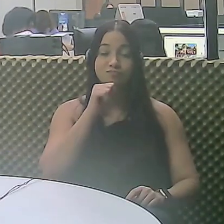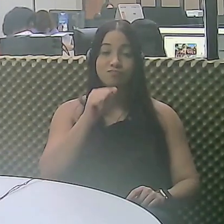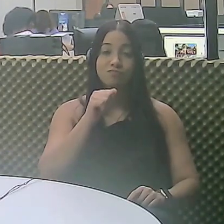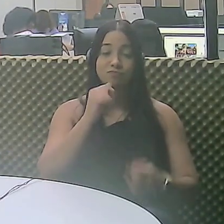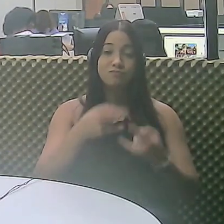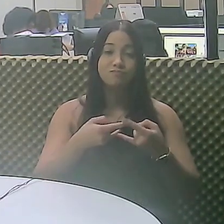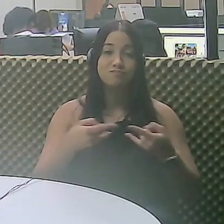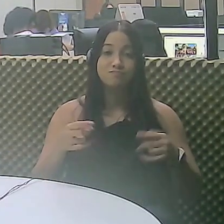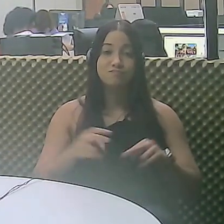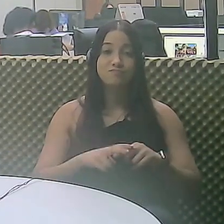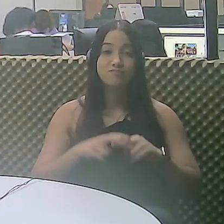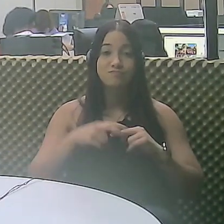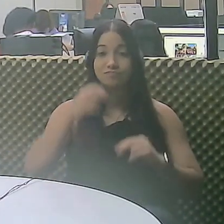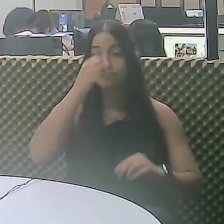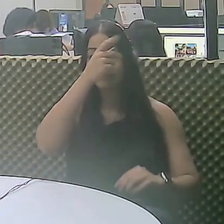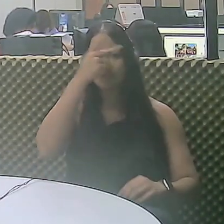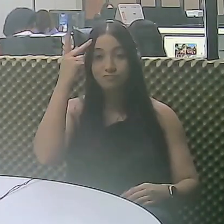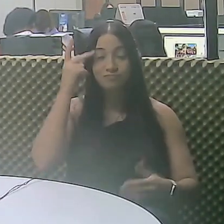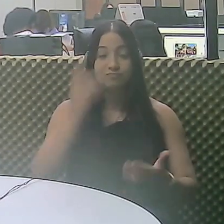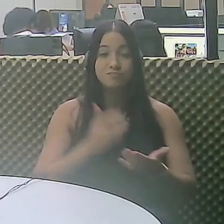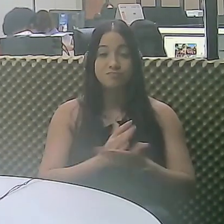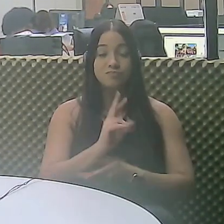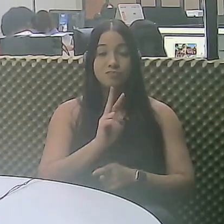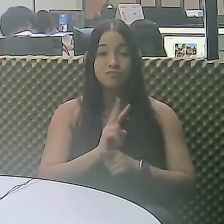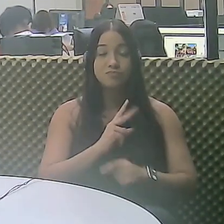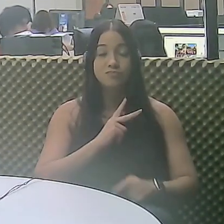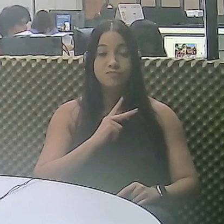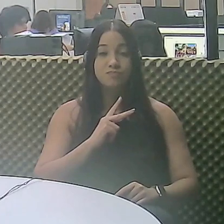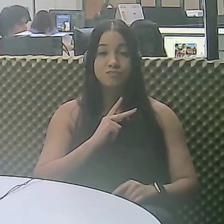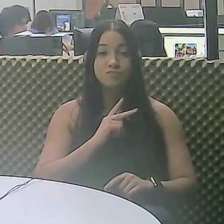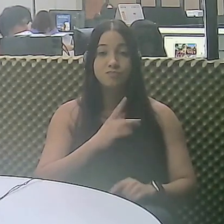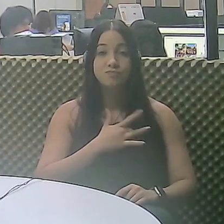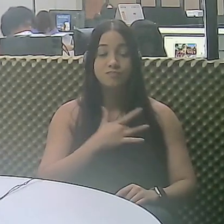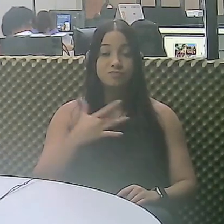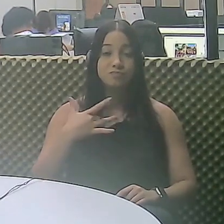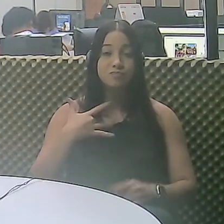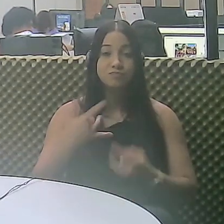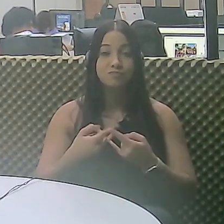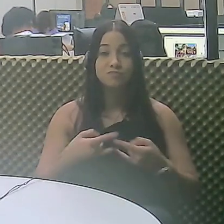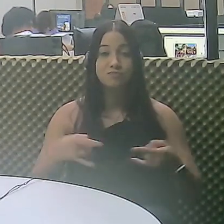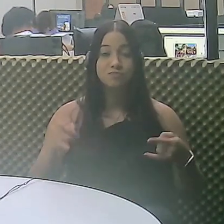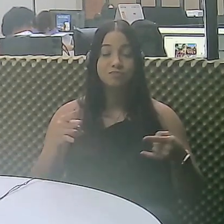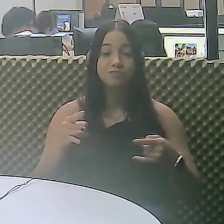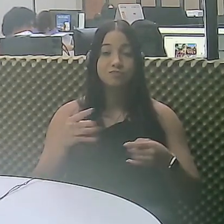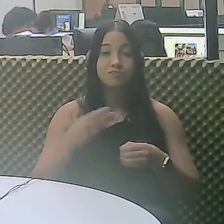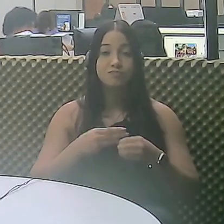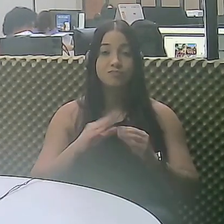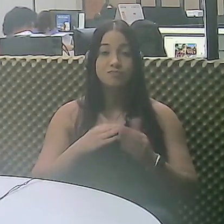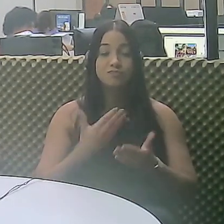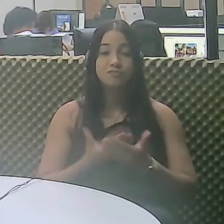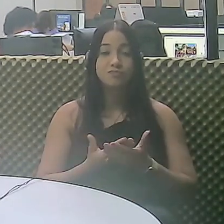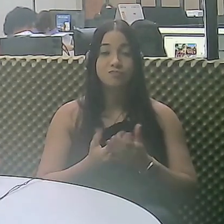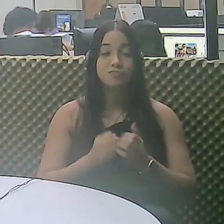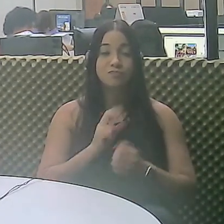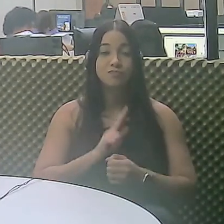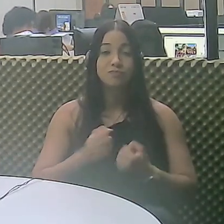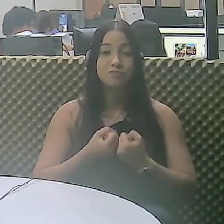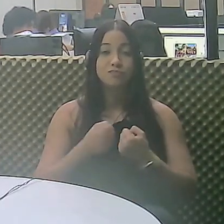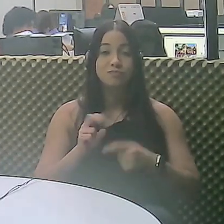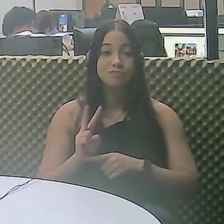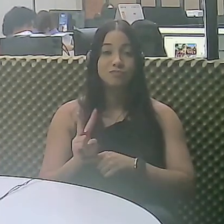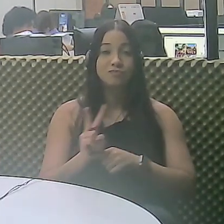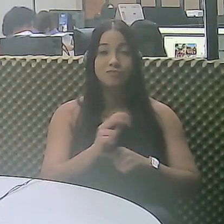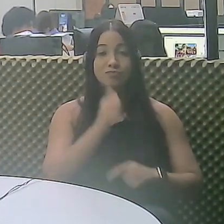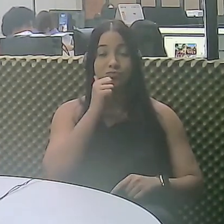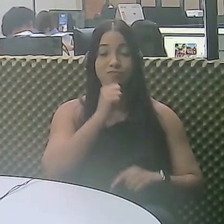absorvente por isso a prefeitura lançou o programa cuidado íntimo que promove a saúde menstrual a alunas da rede Municipal Uberlândia tá enorme mas cuidar